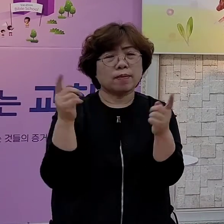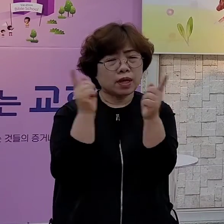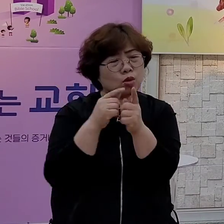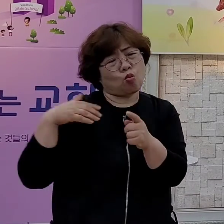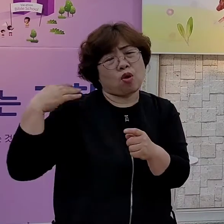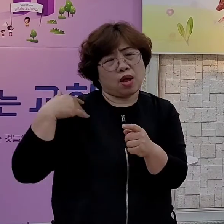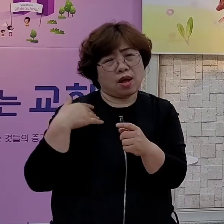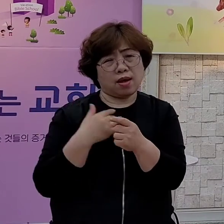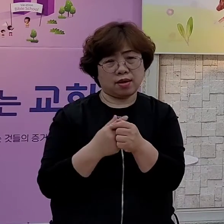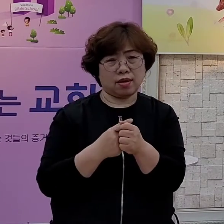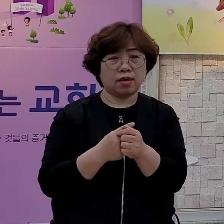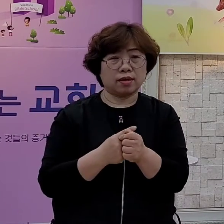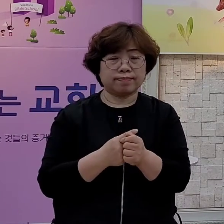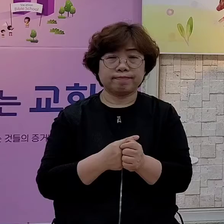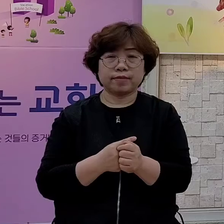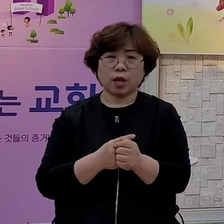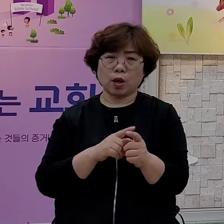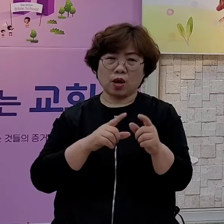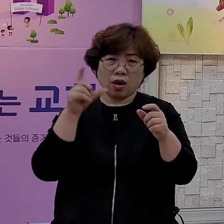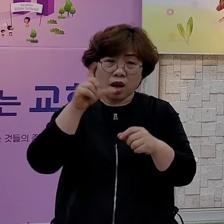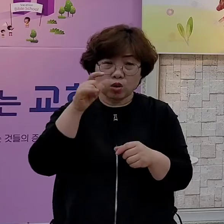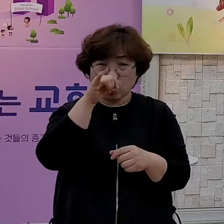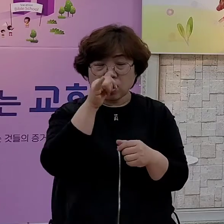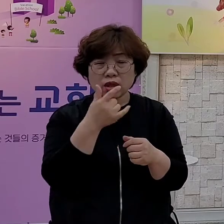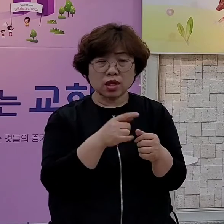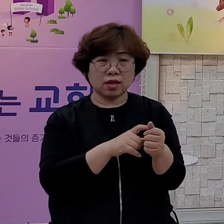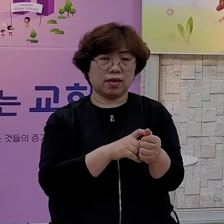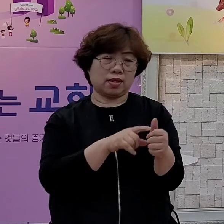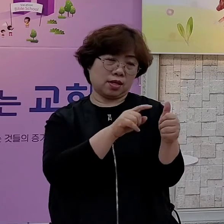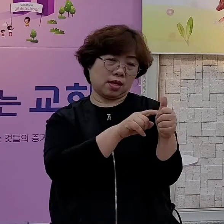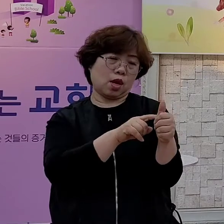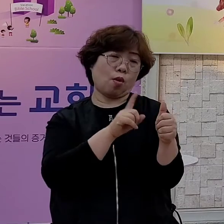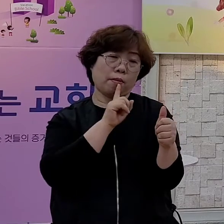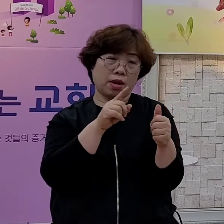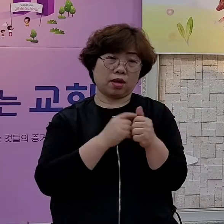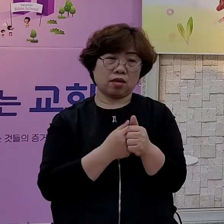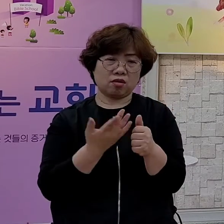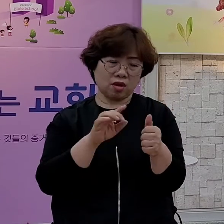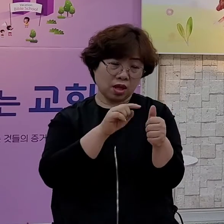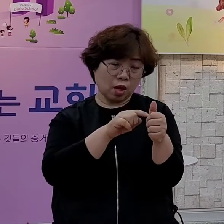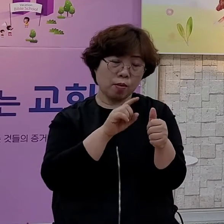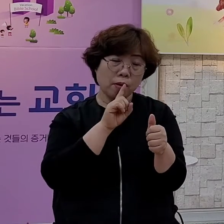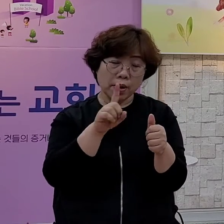말씀합니다. 자, 그렇다면 어떻게 이 유혹을 이길 수 있을까?